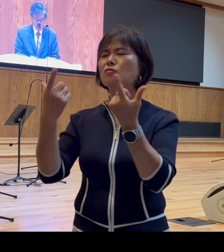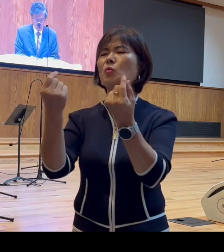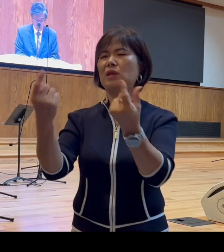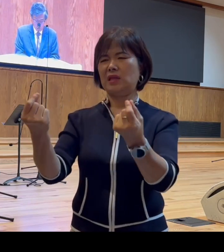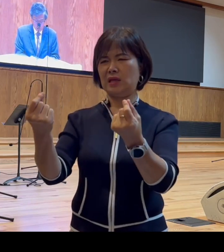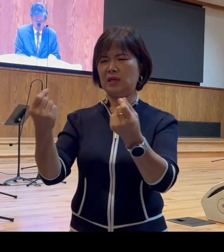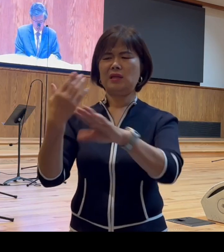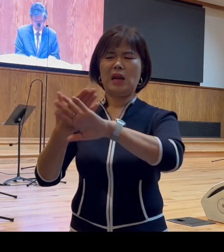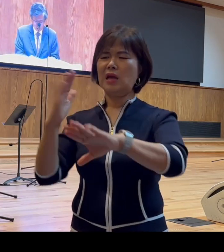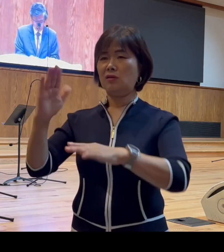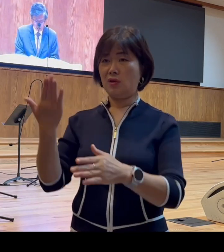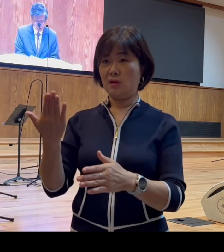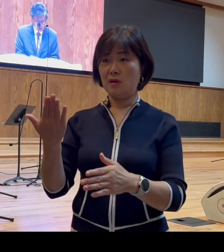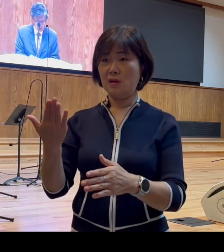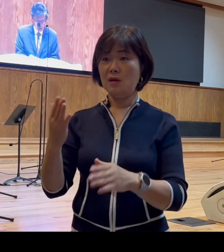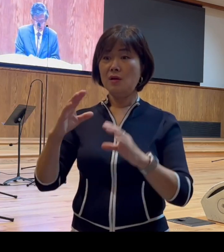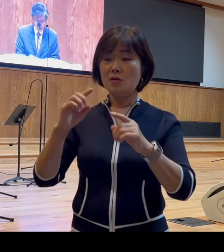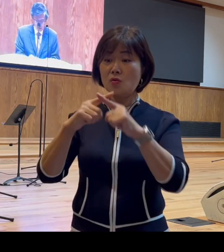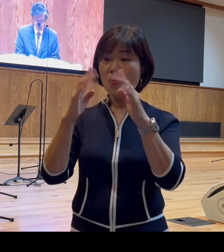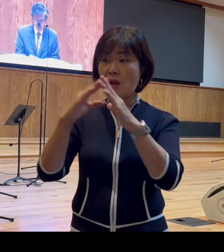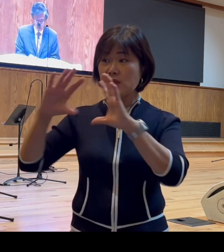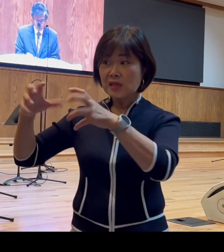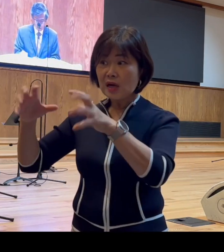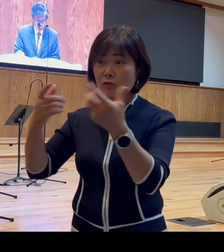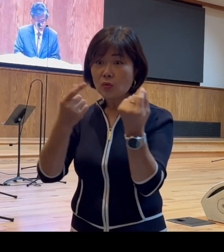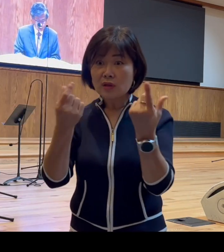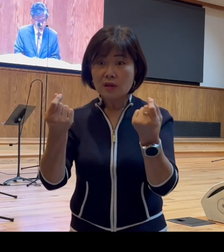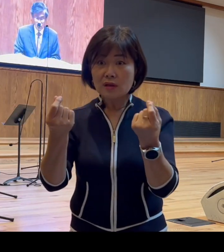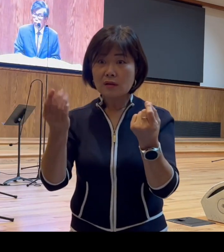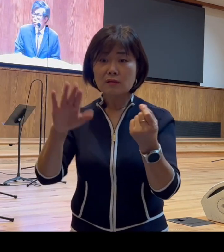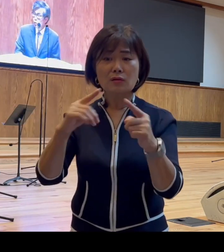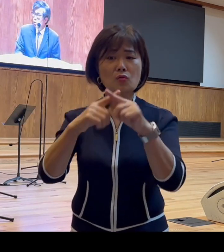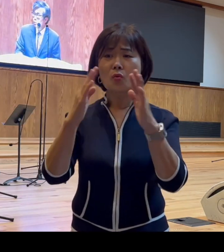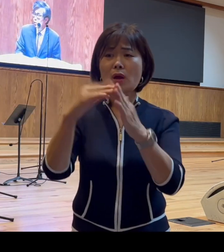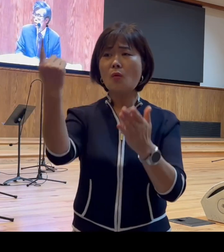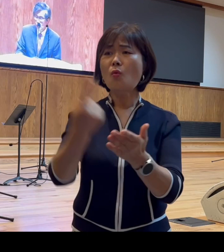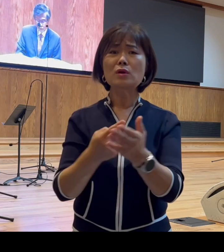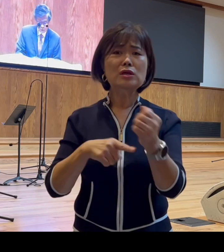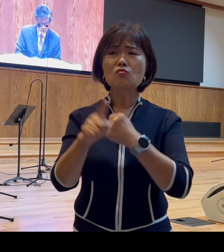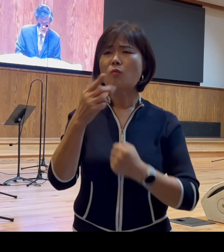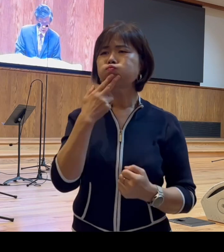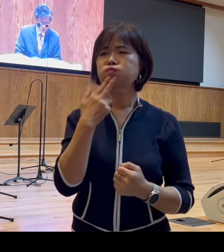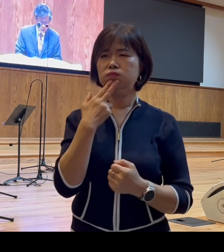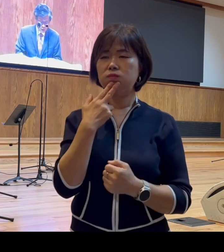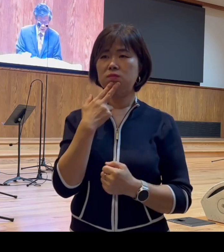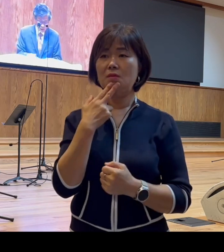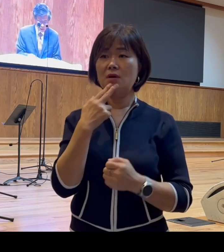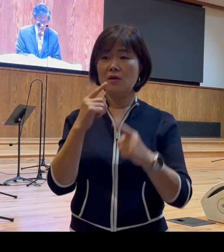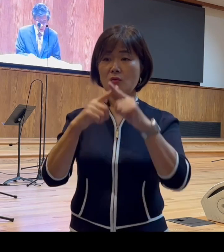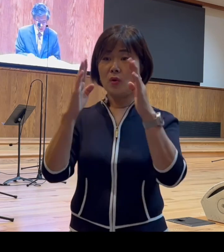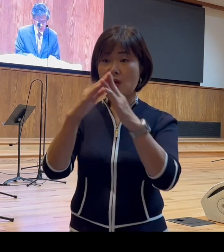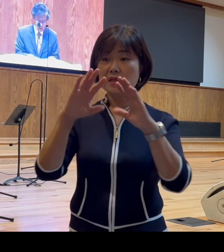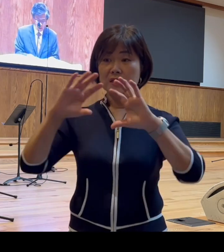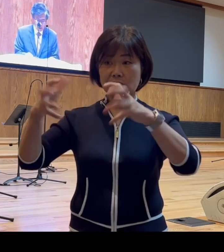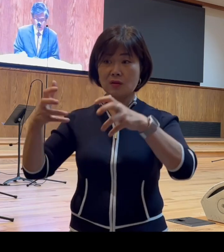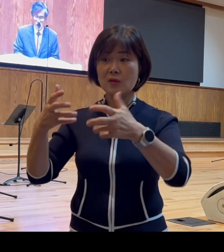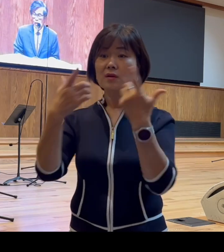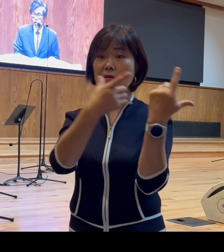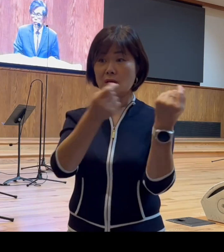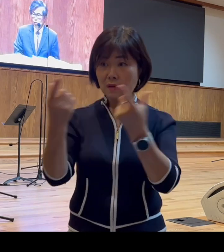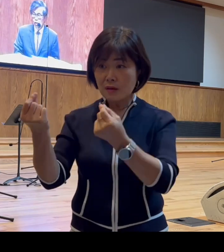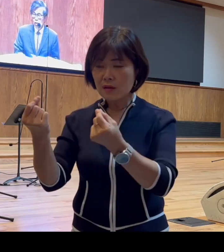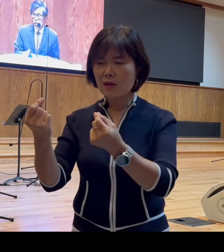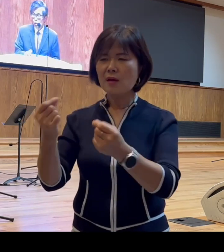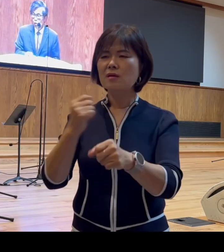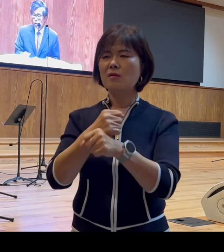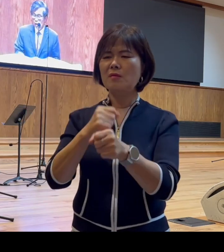것입니다. 교회가 세상과 다르지 않은데 사람들이 굳이 교회에 머물 필요가 없고, 교회가 세상과 다르지 않은데